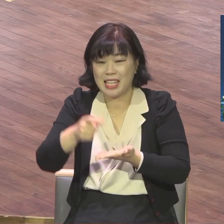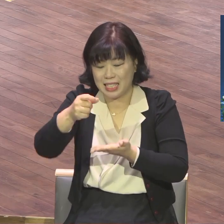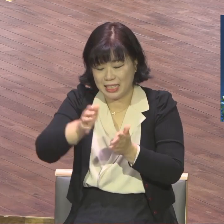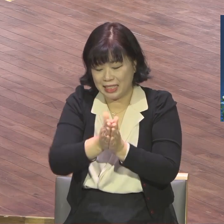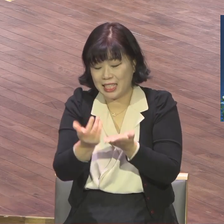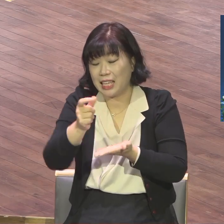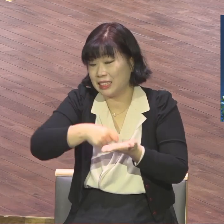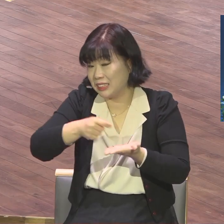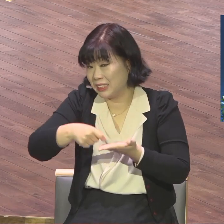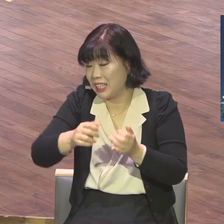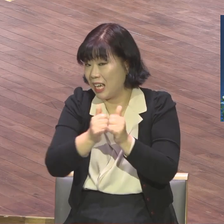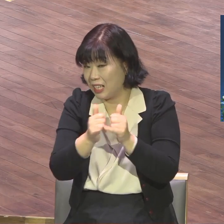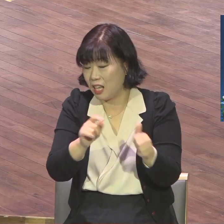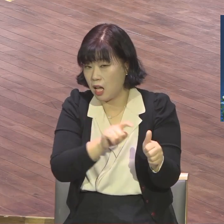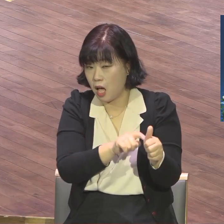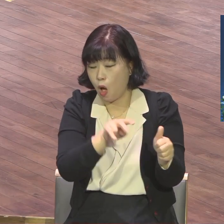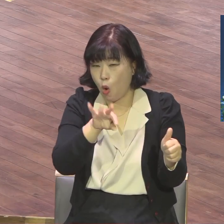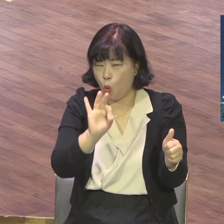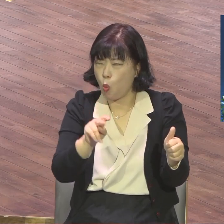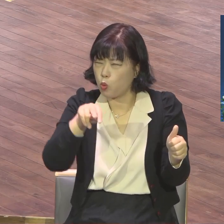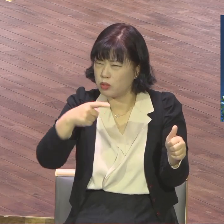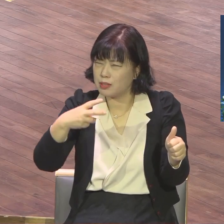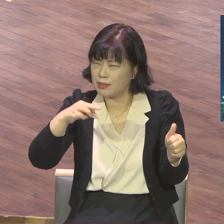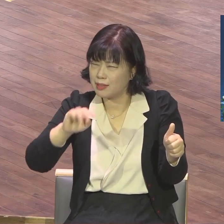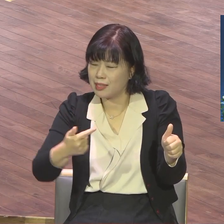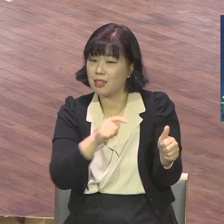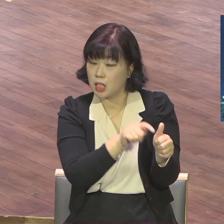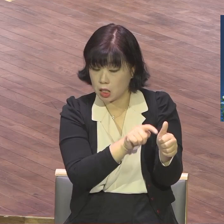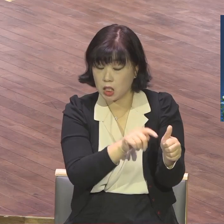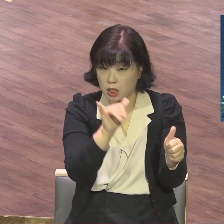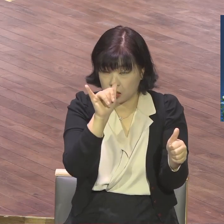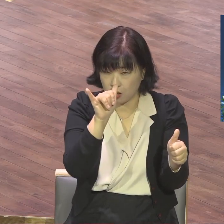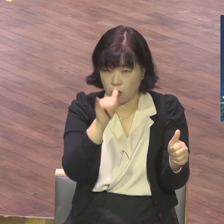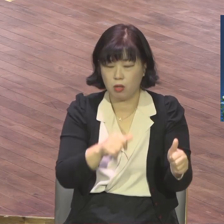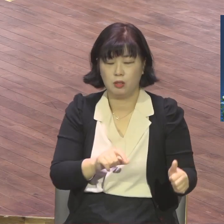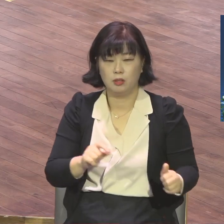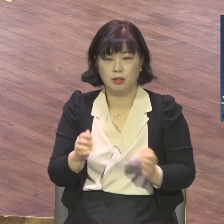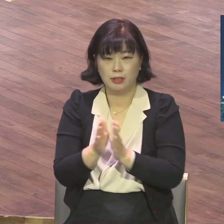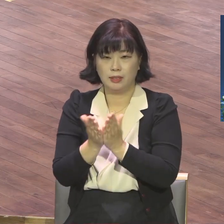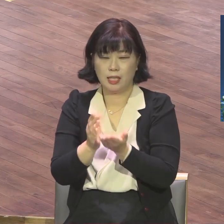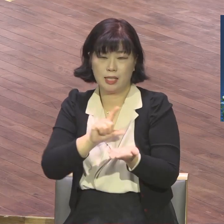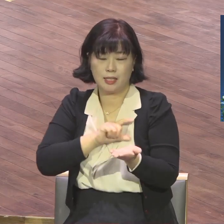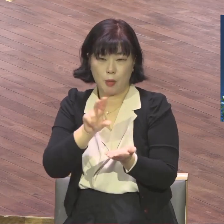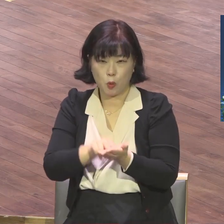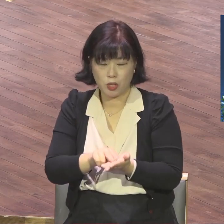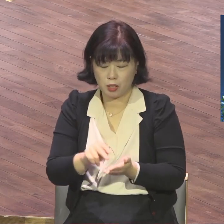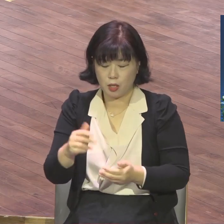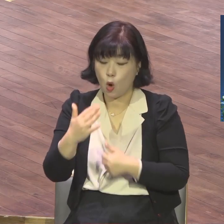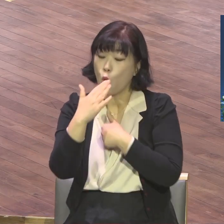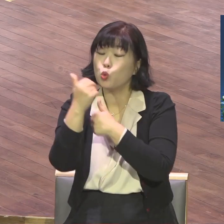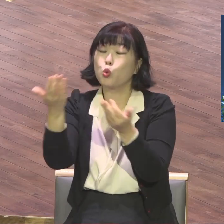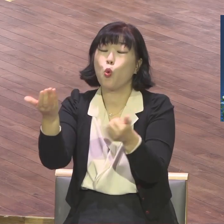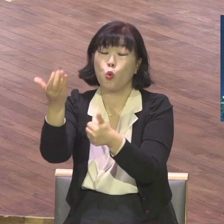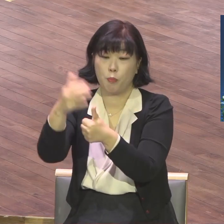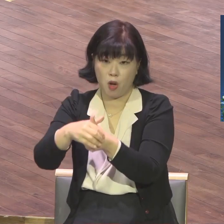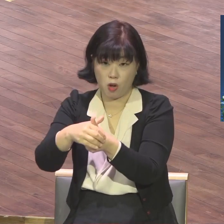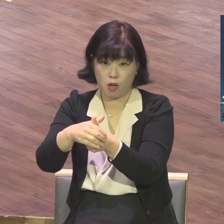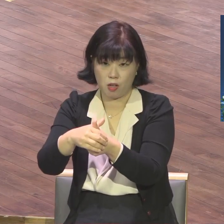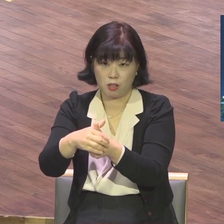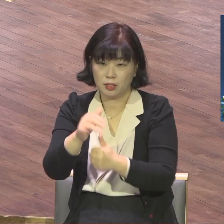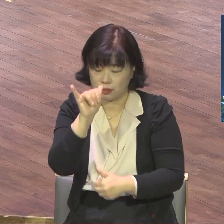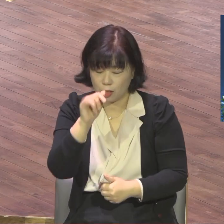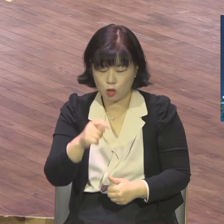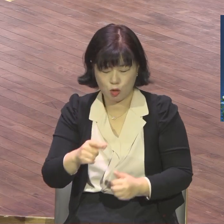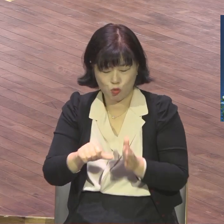책에서 직업이 끝나는 것과 소명이 끝나는 것을 혼동하지 마라 그랬어요. 무슨